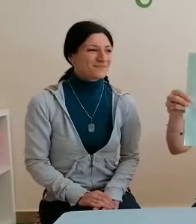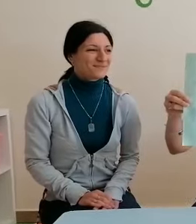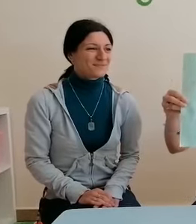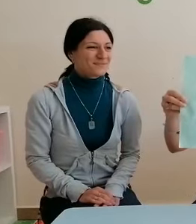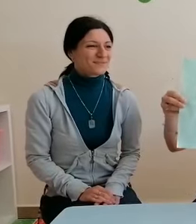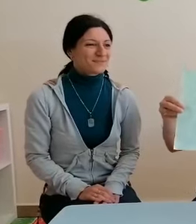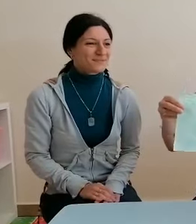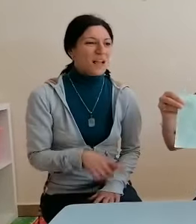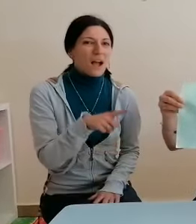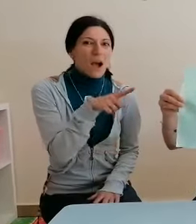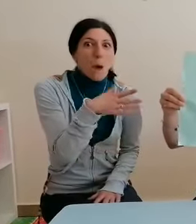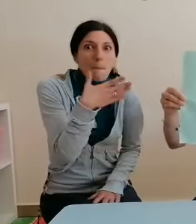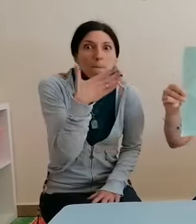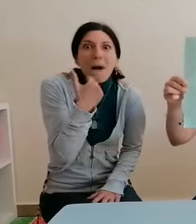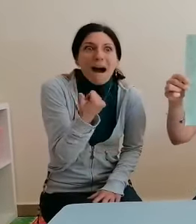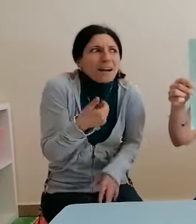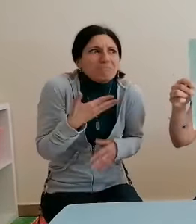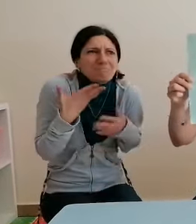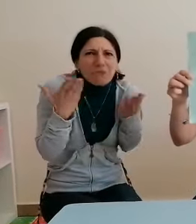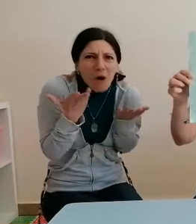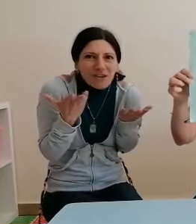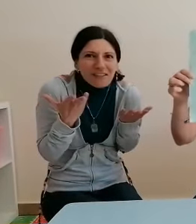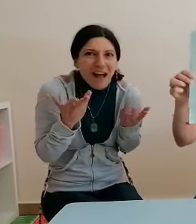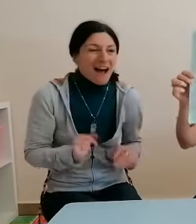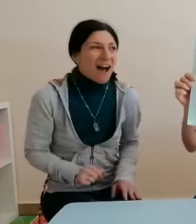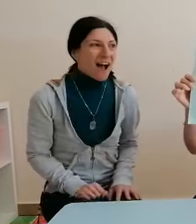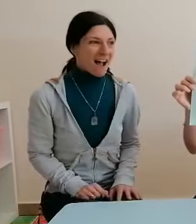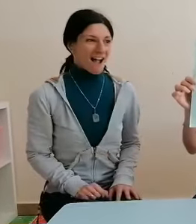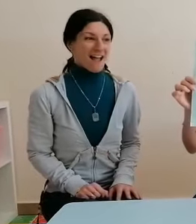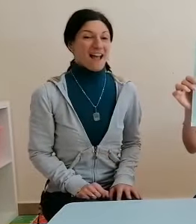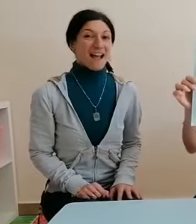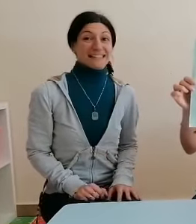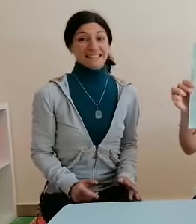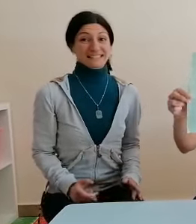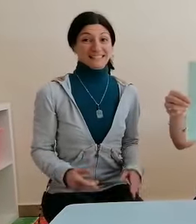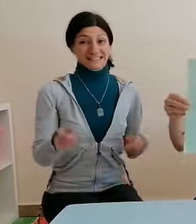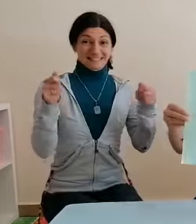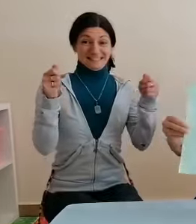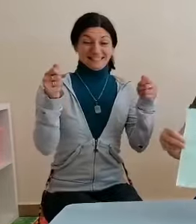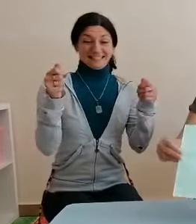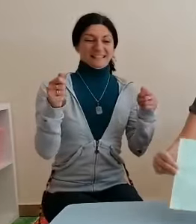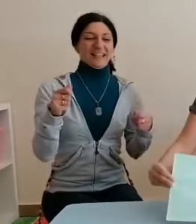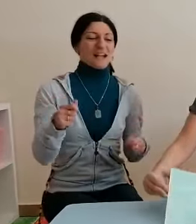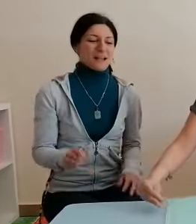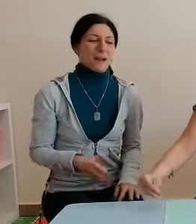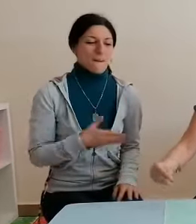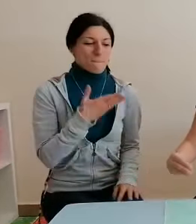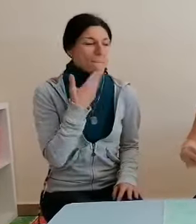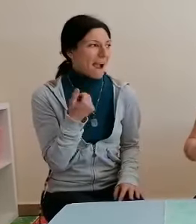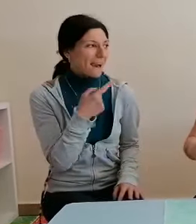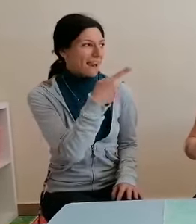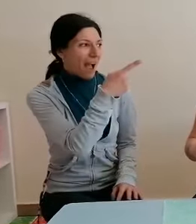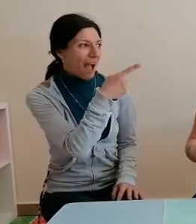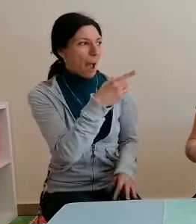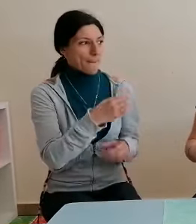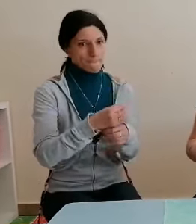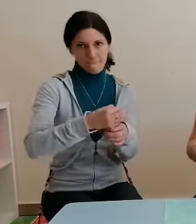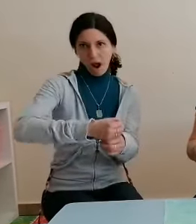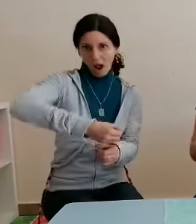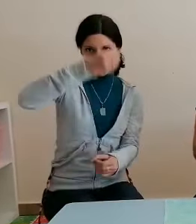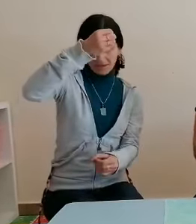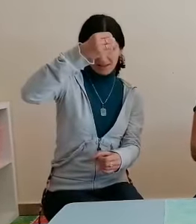così. Che cosa manca alla bandiera per stare su, per tenerla? Perché è scomodo tenerla così. Un po', possiamo metterci la